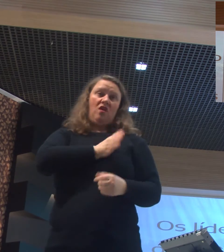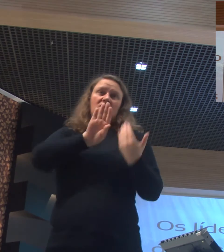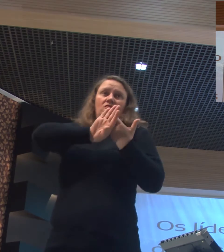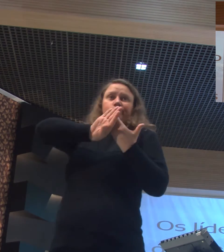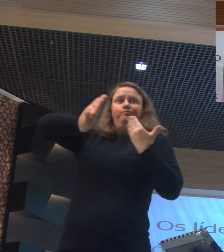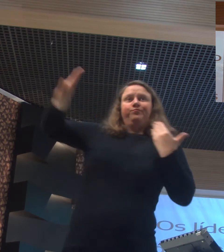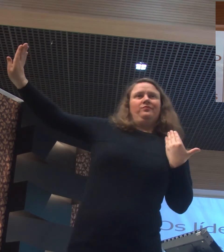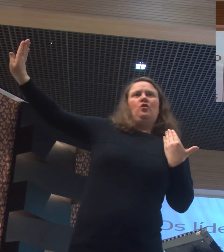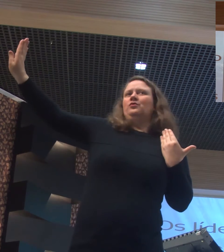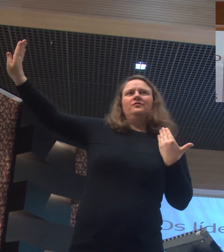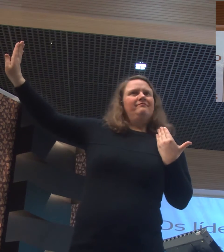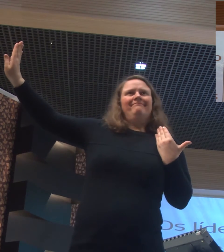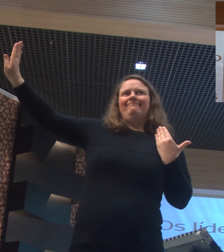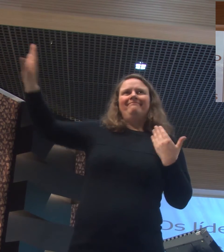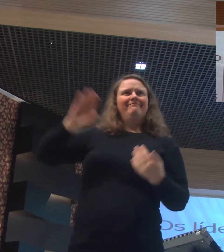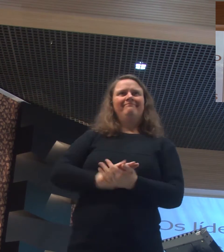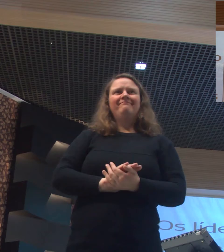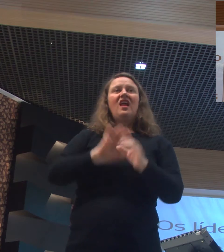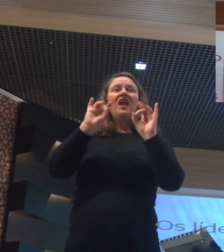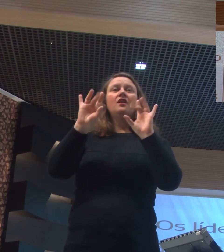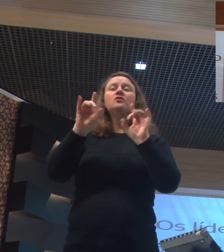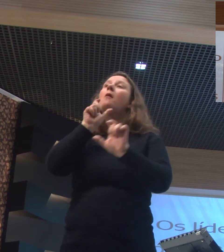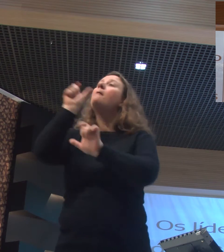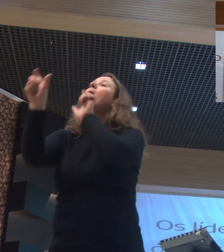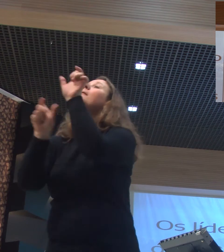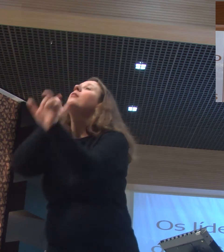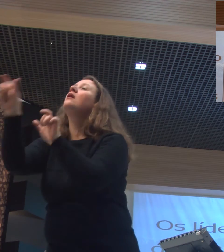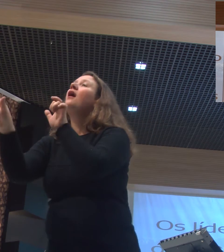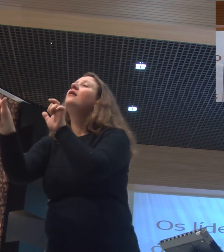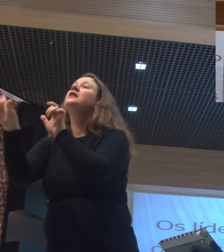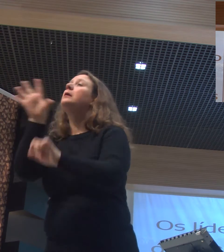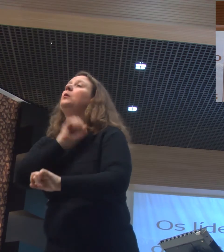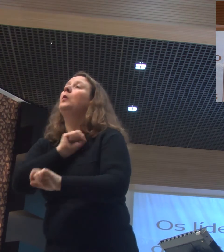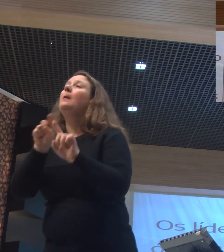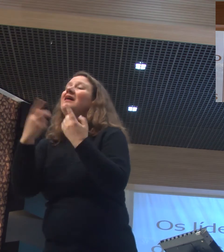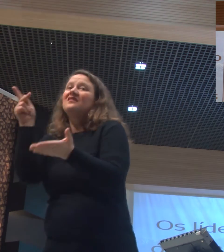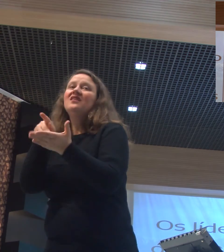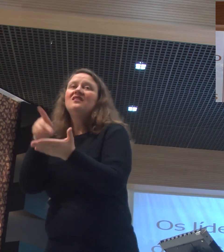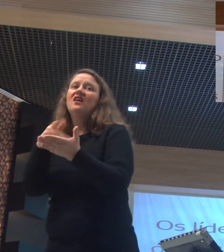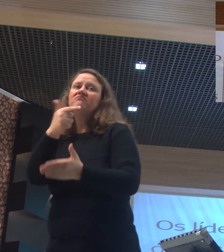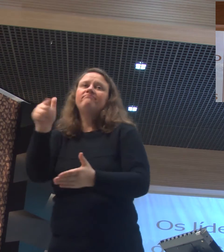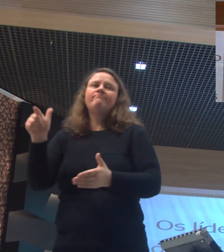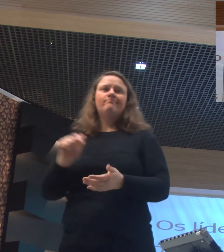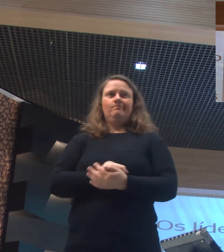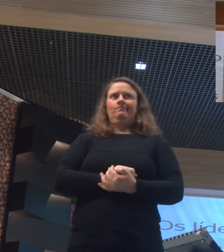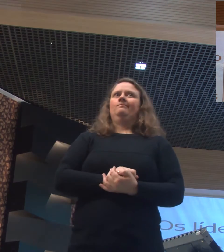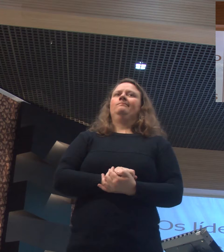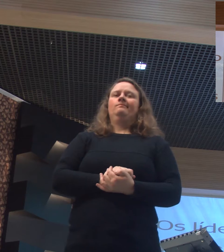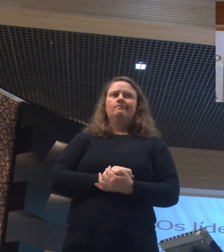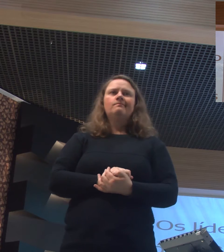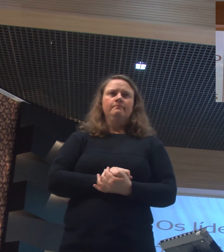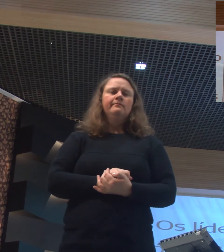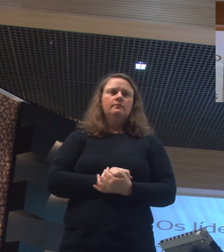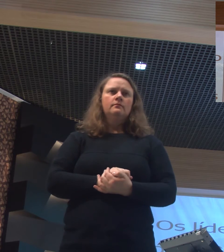Isaías e colocou o que Isaías disse na cara dos fariseus e